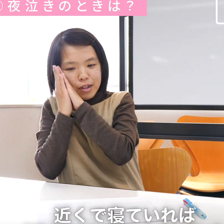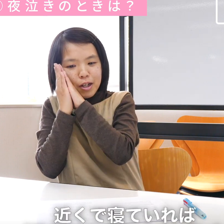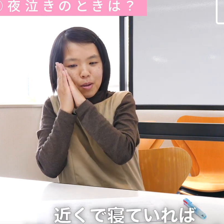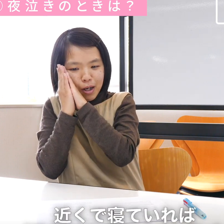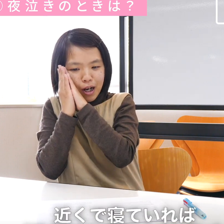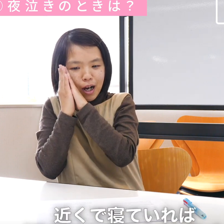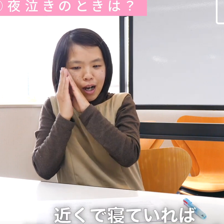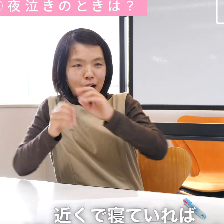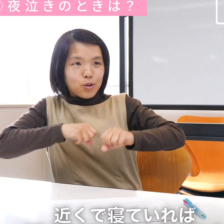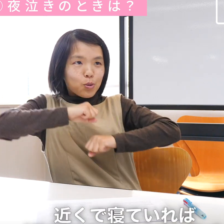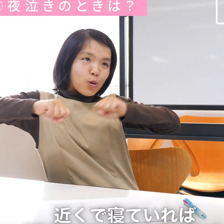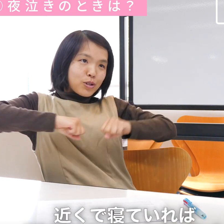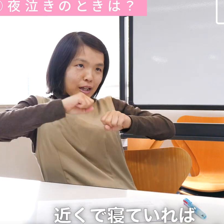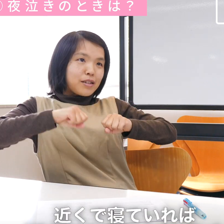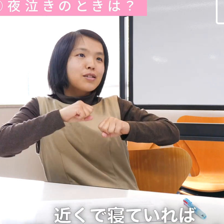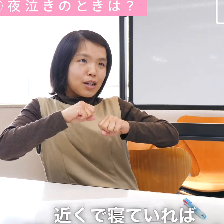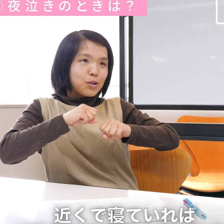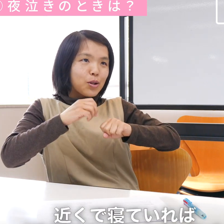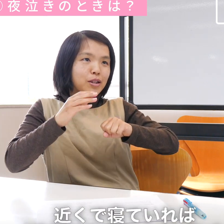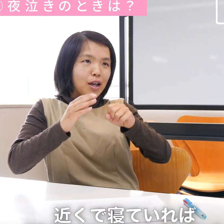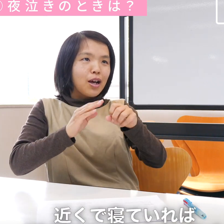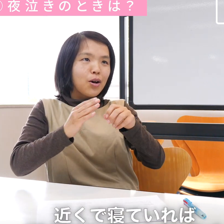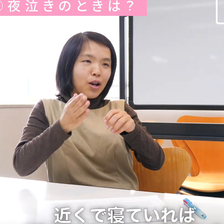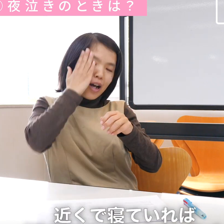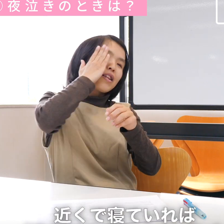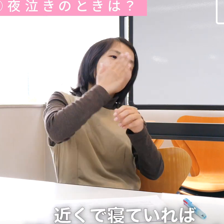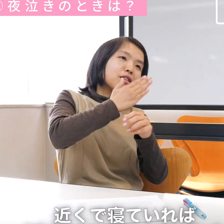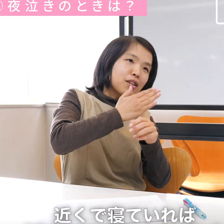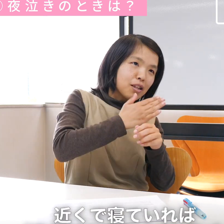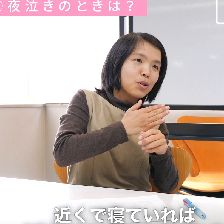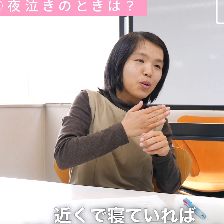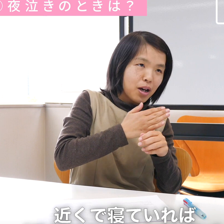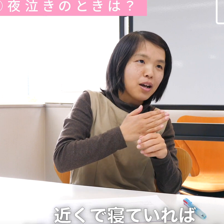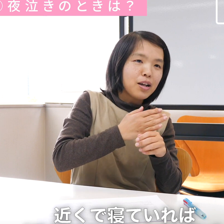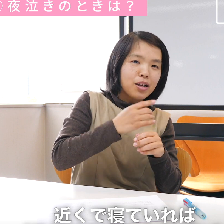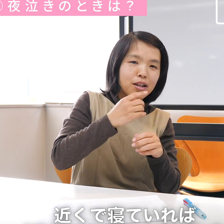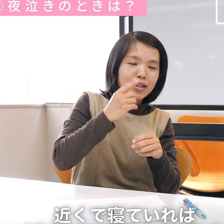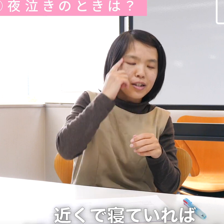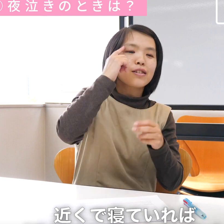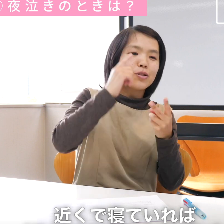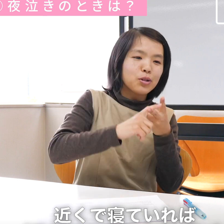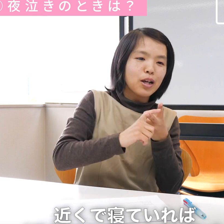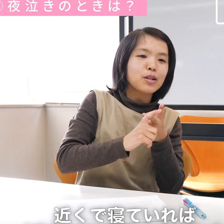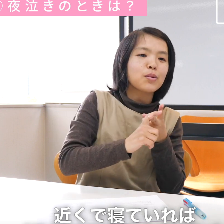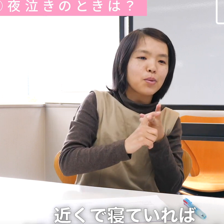てれば動くだろうか、それでほら当たってとか、で気づいたりとか。